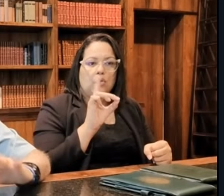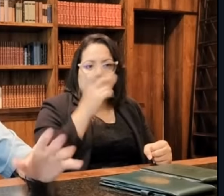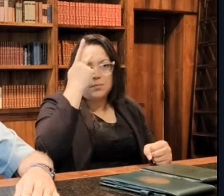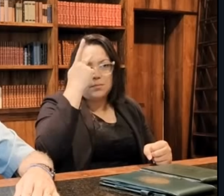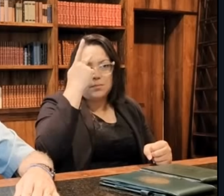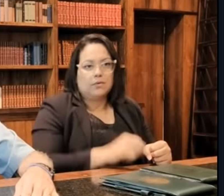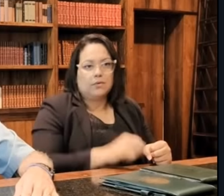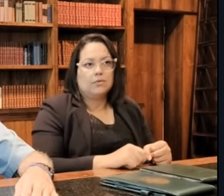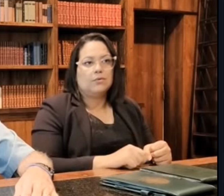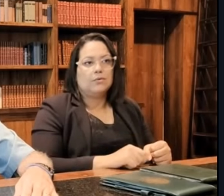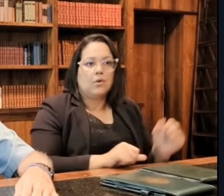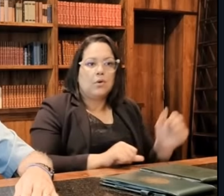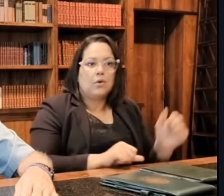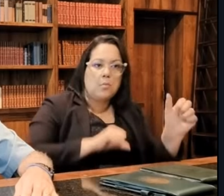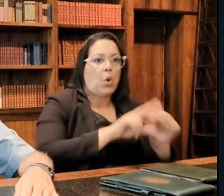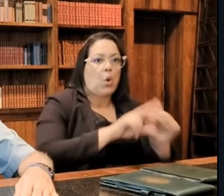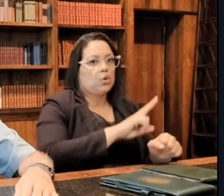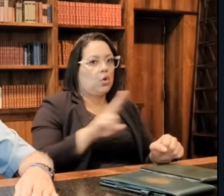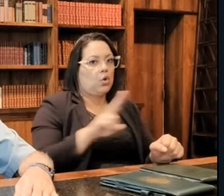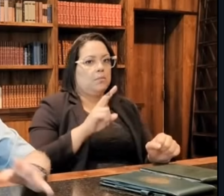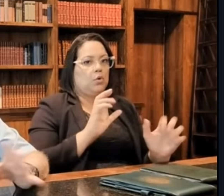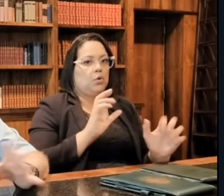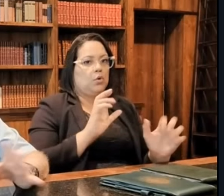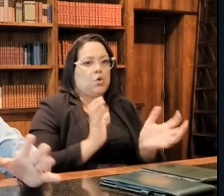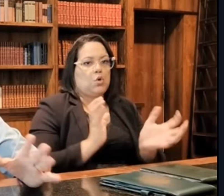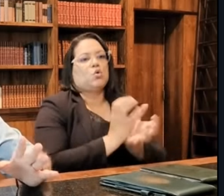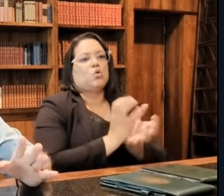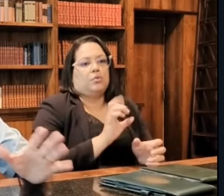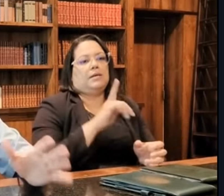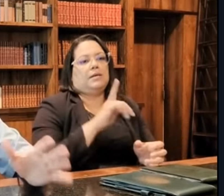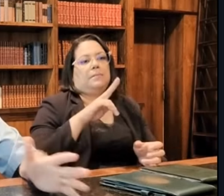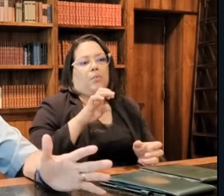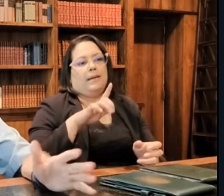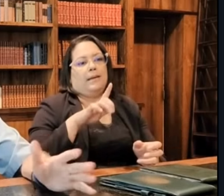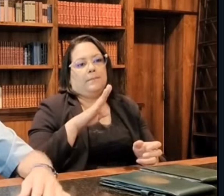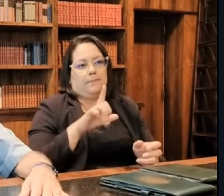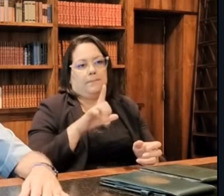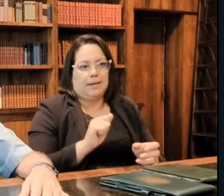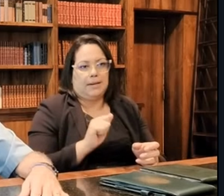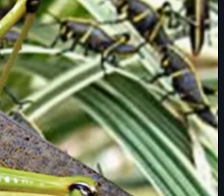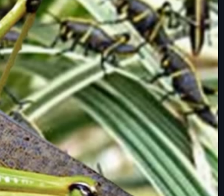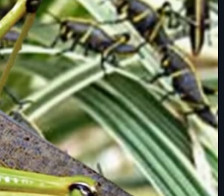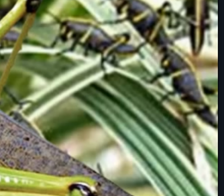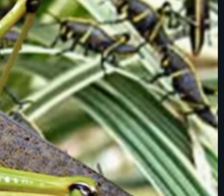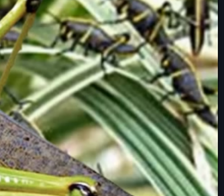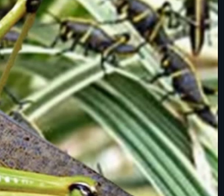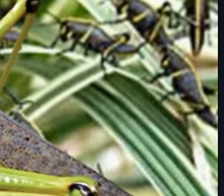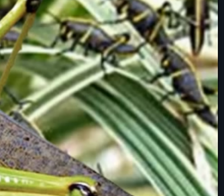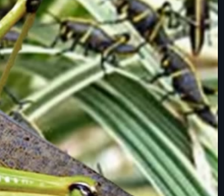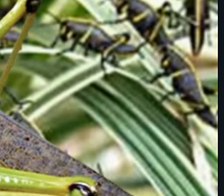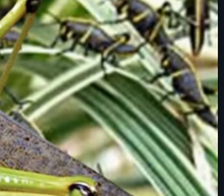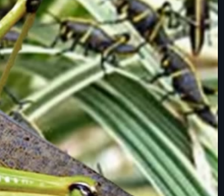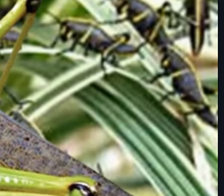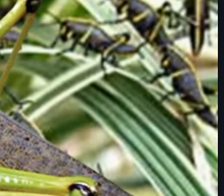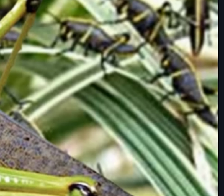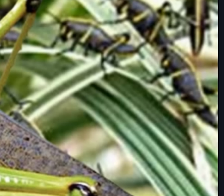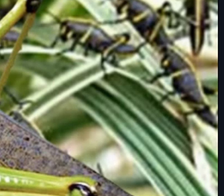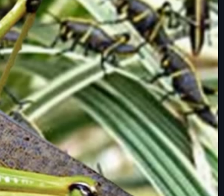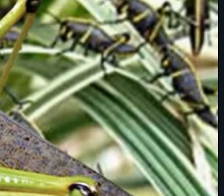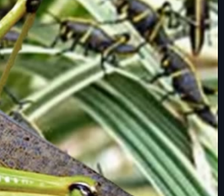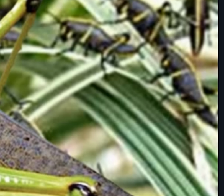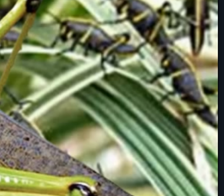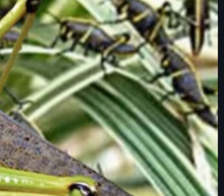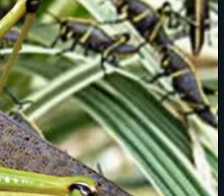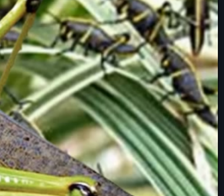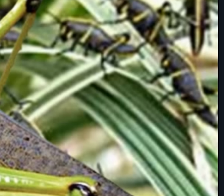Cueva. Né? Isso é um mau sinal. Onde esse pessoal, com essa